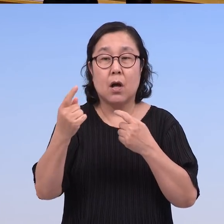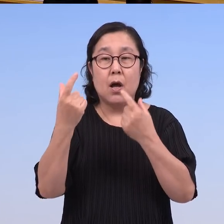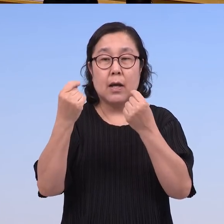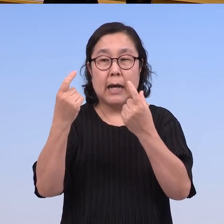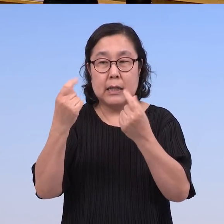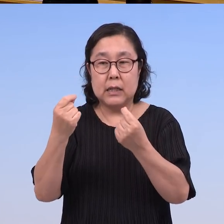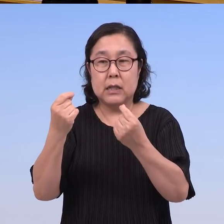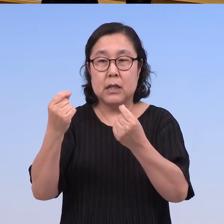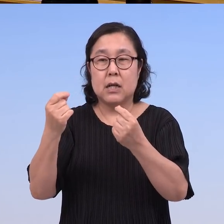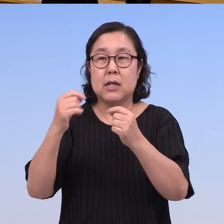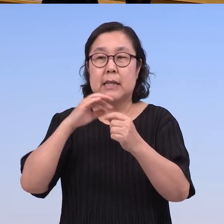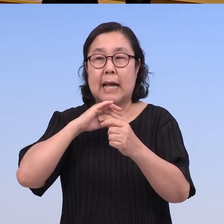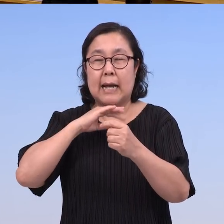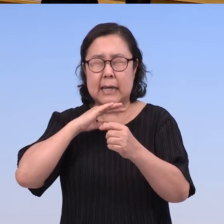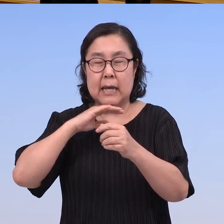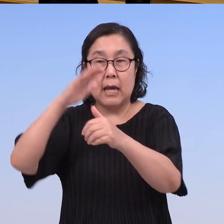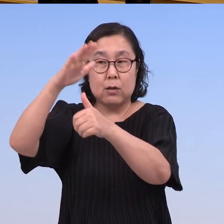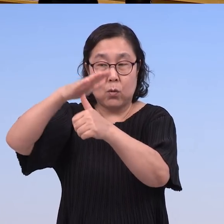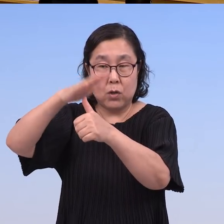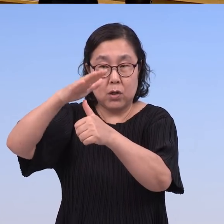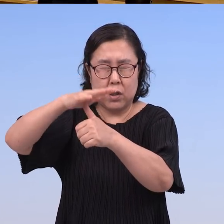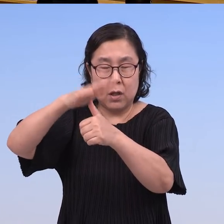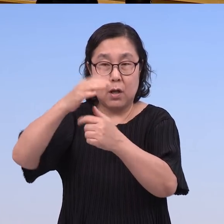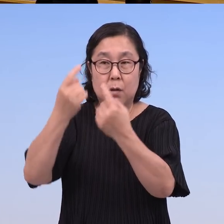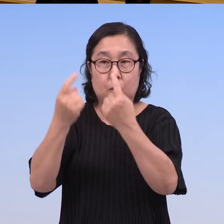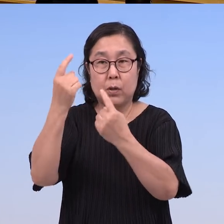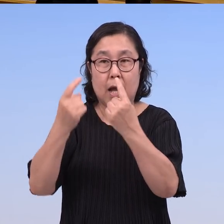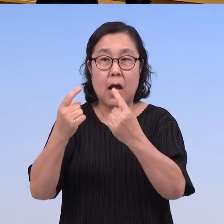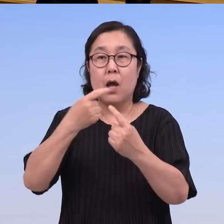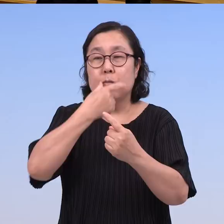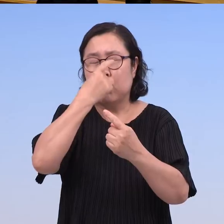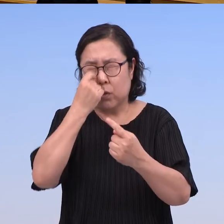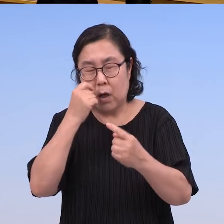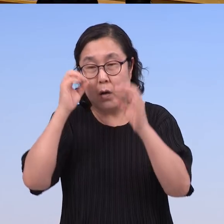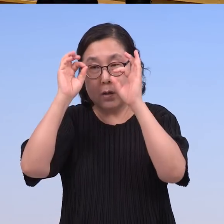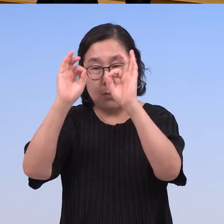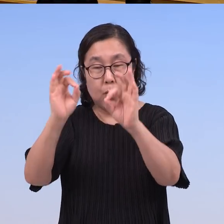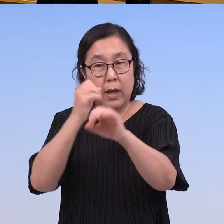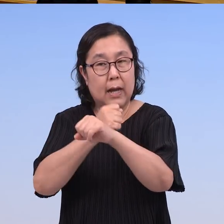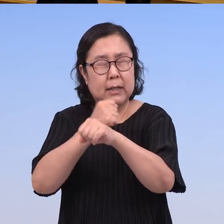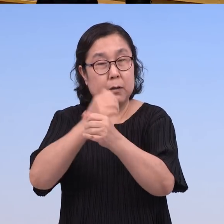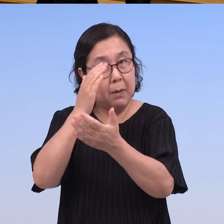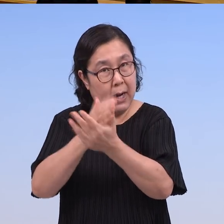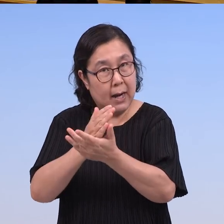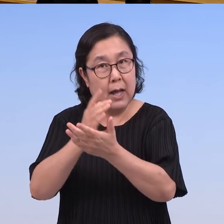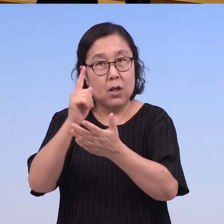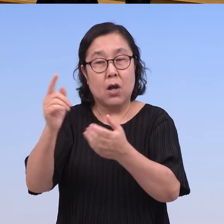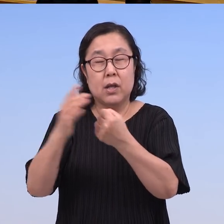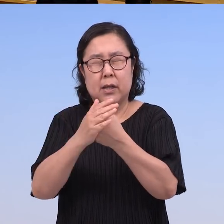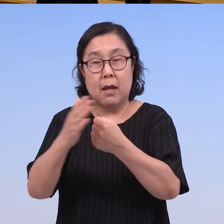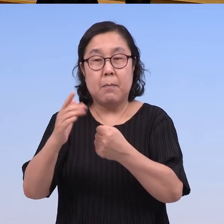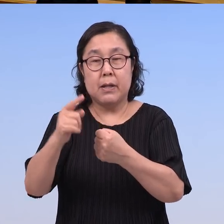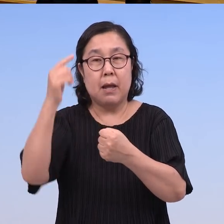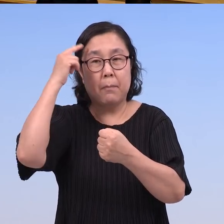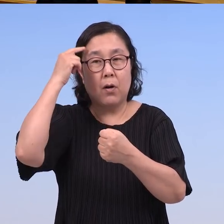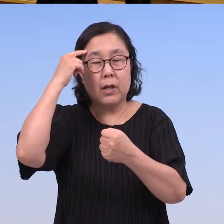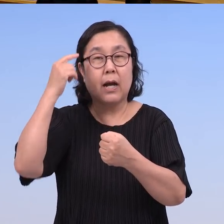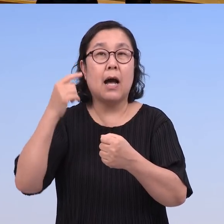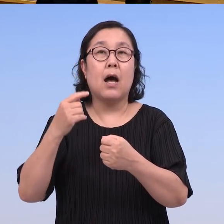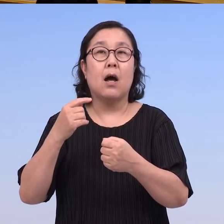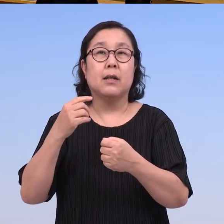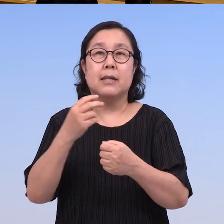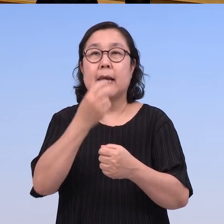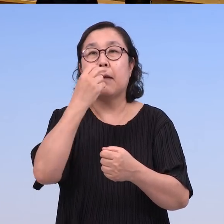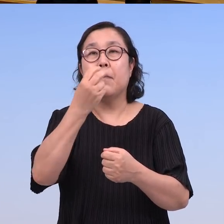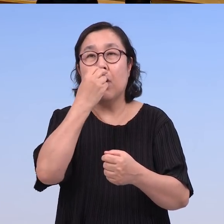같은 또래의 소년들만 못한 것을 그가 보게 할 것이 무엇이냐? 그렇게 되면 너희 때문에 내 머리가 왕 앞에서